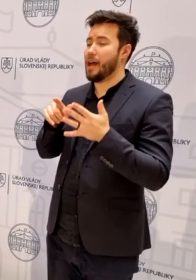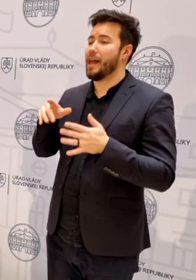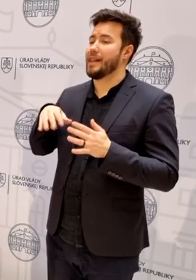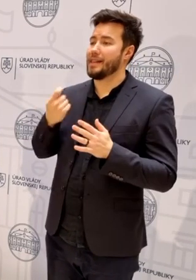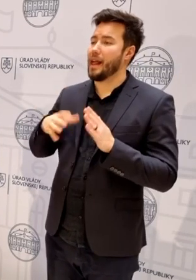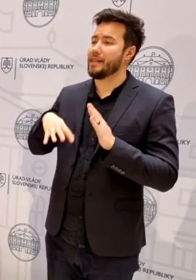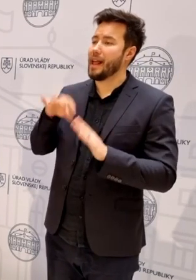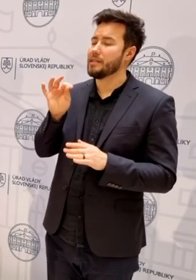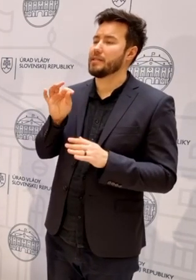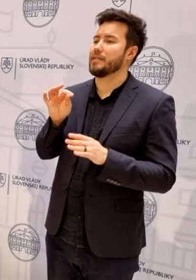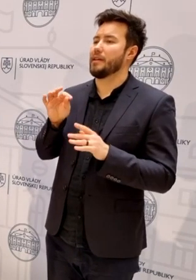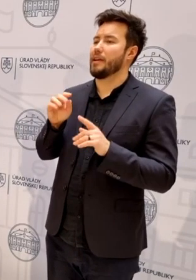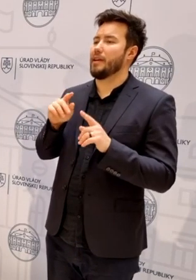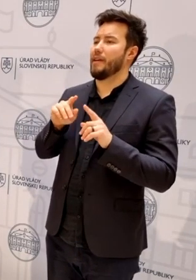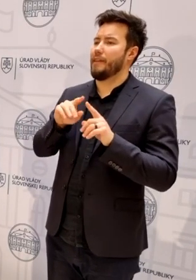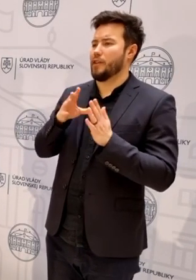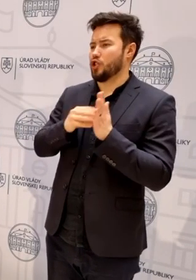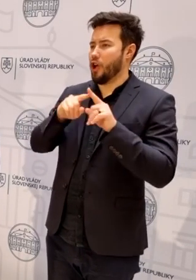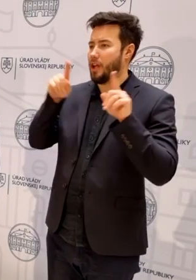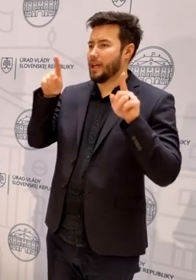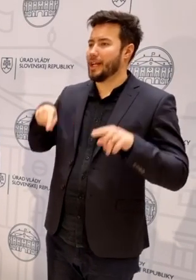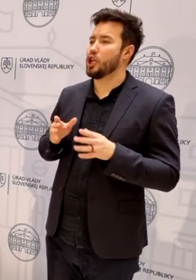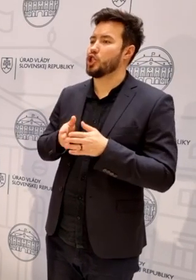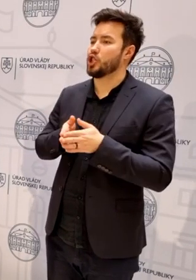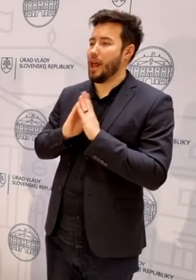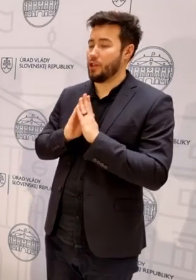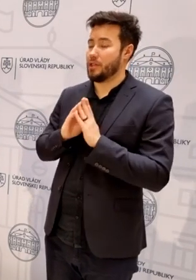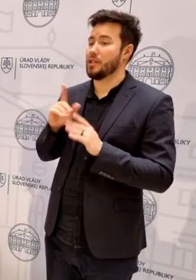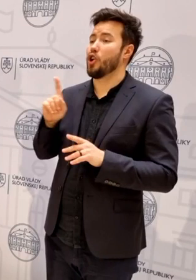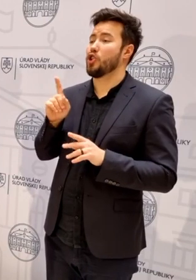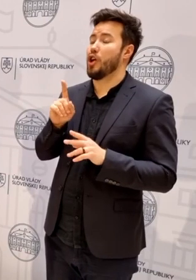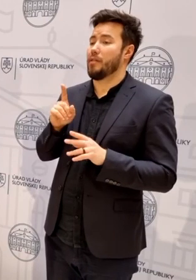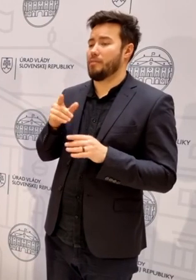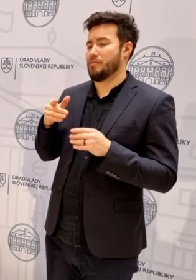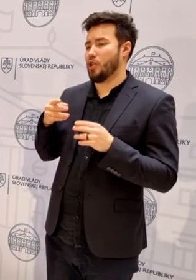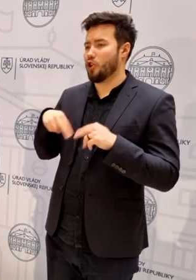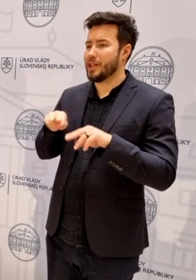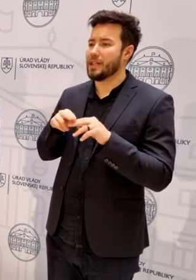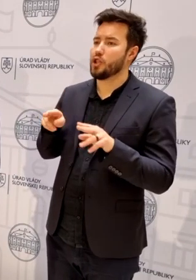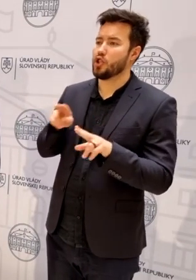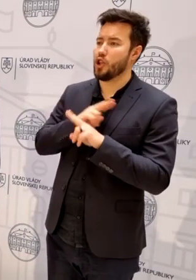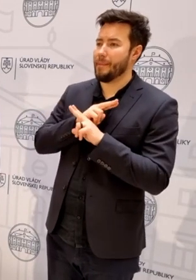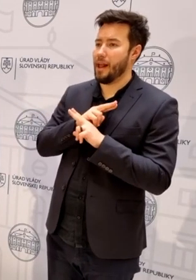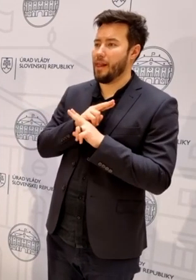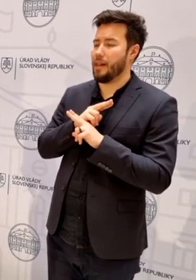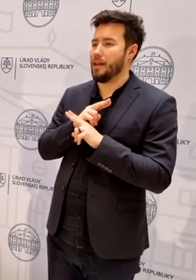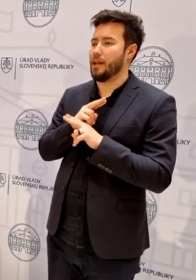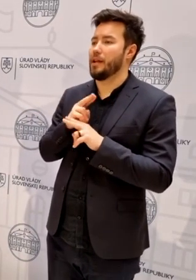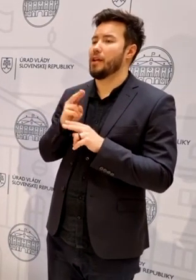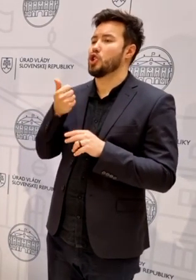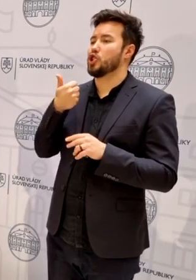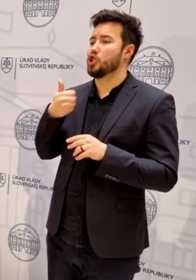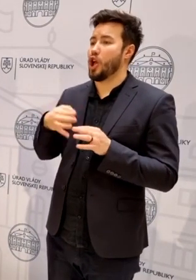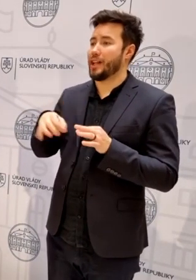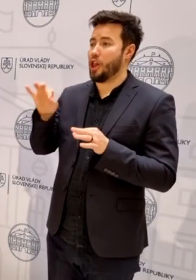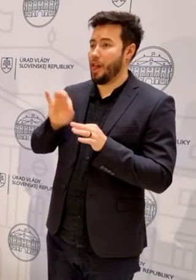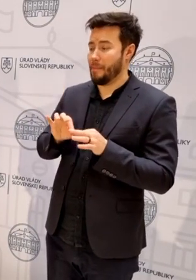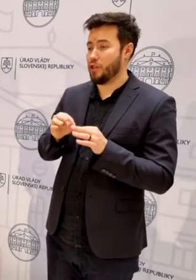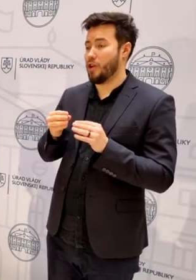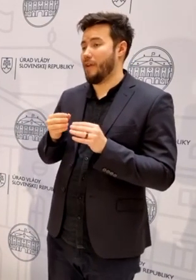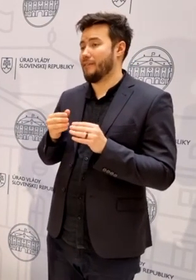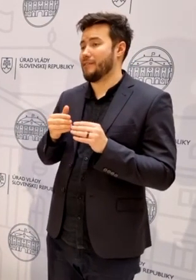funkčné vzory žiadosti, kde si pozostali po príbuzných, ktorí zomreli 100 km a viac od svojho bydliska, môžu